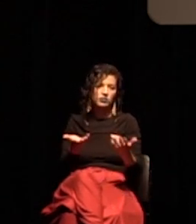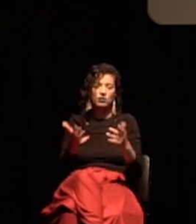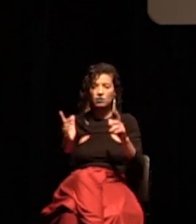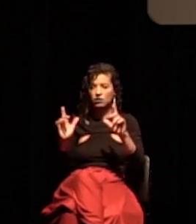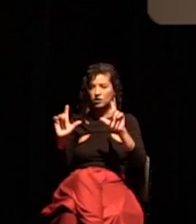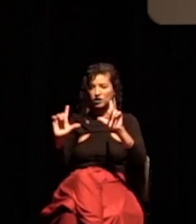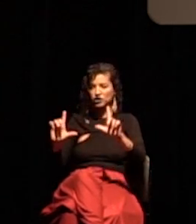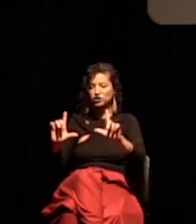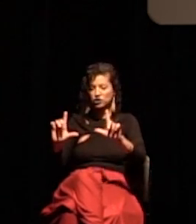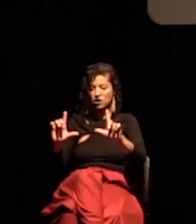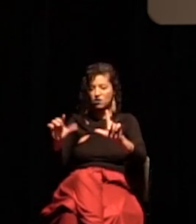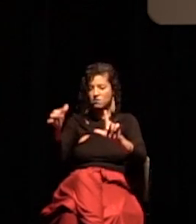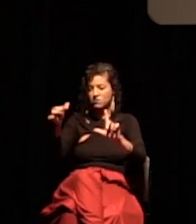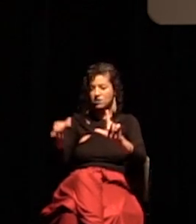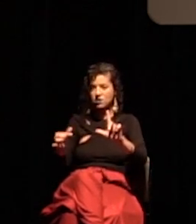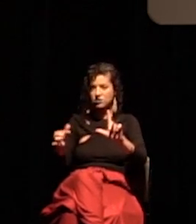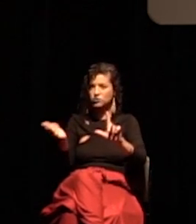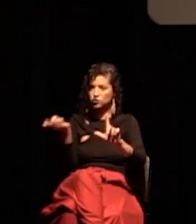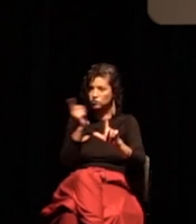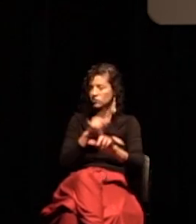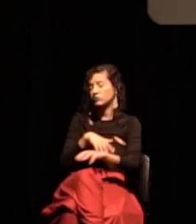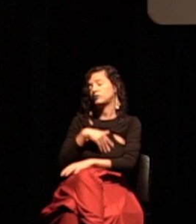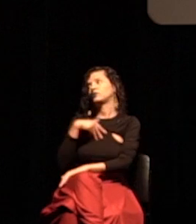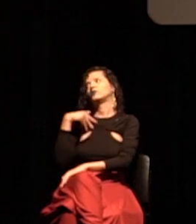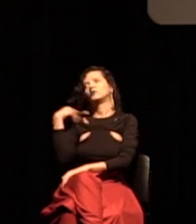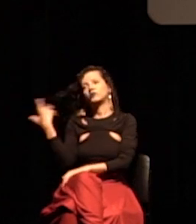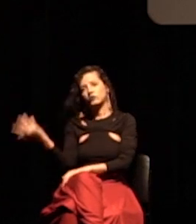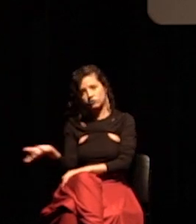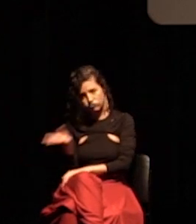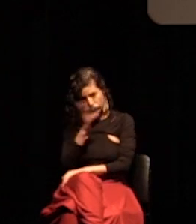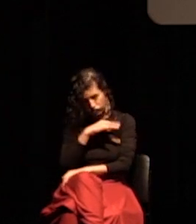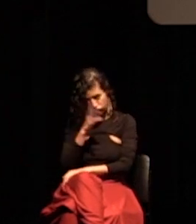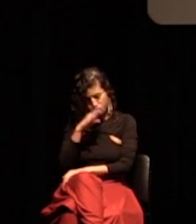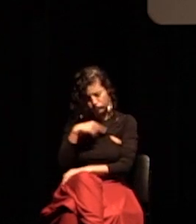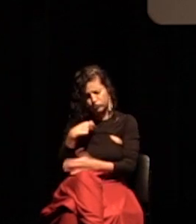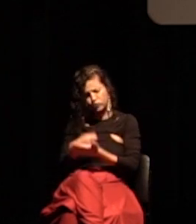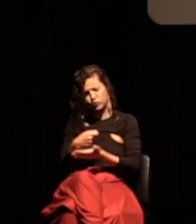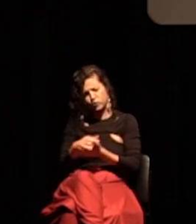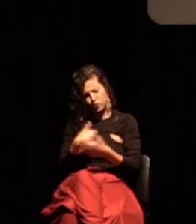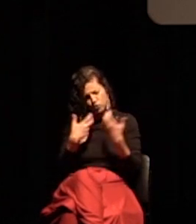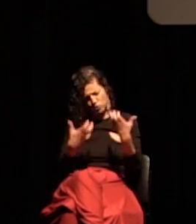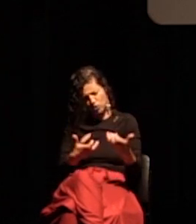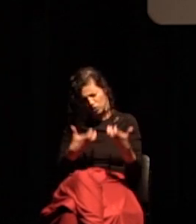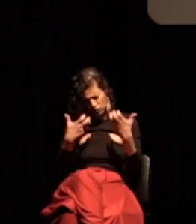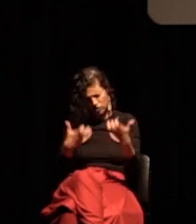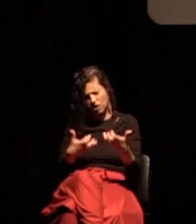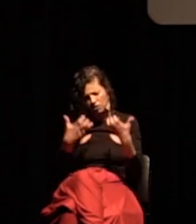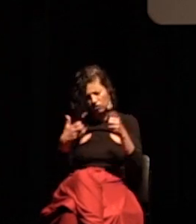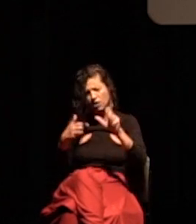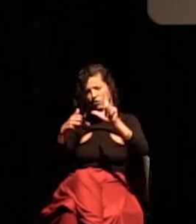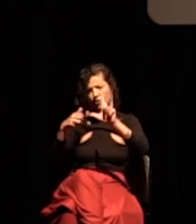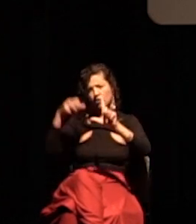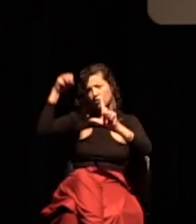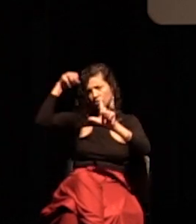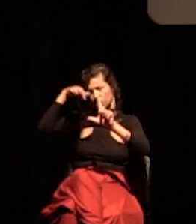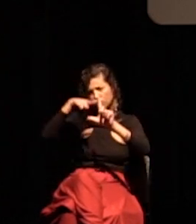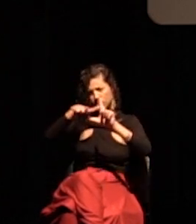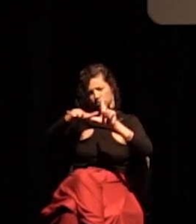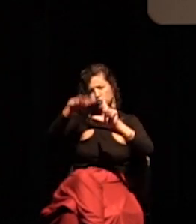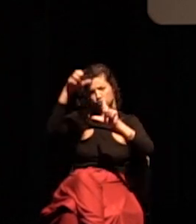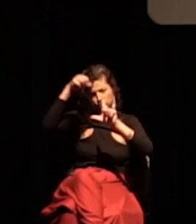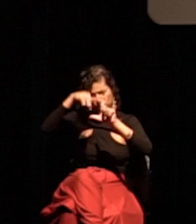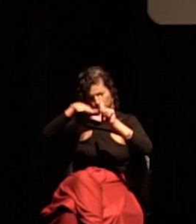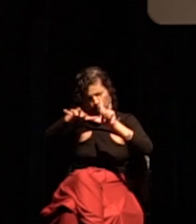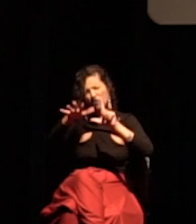de policarbonato, foi uma arenga, porque teimosia, porque eu quero, quero a translucidez, vou conseguir, vai ter o